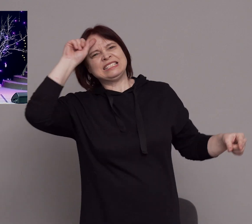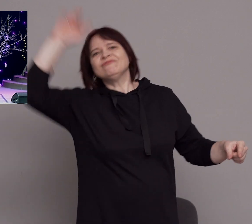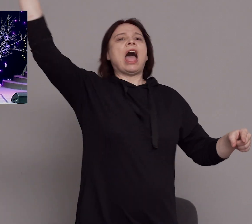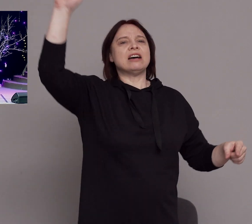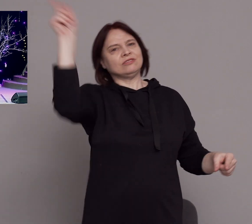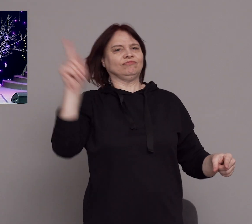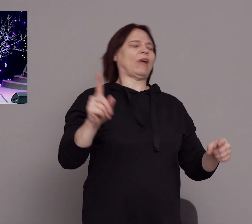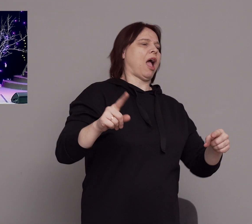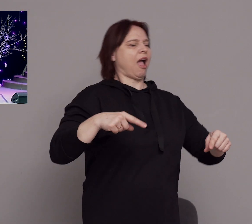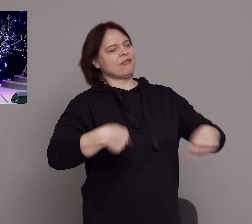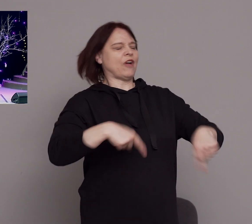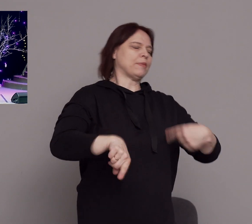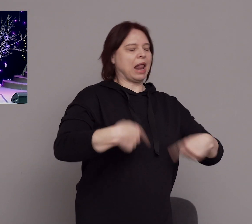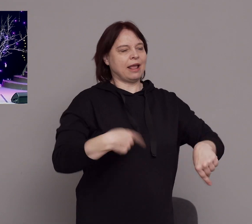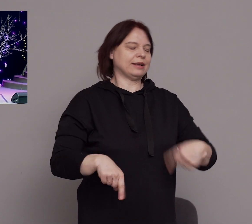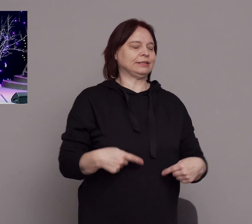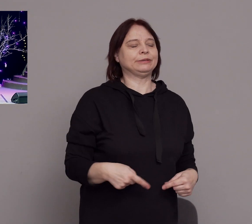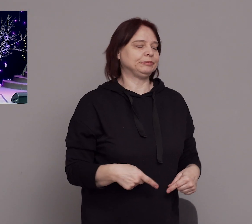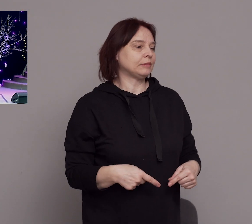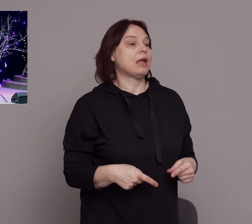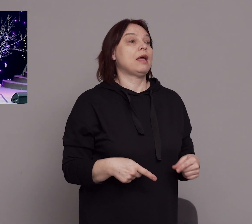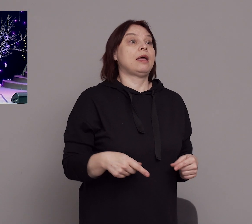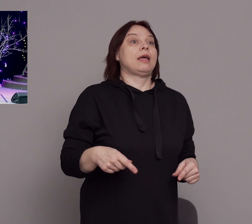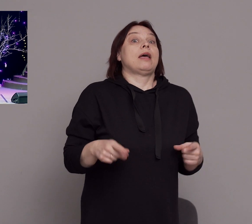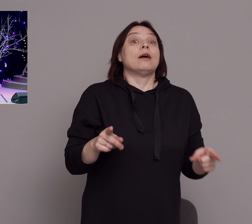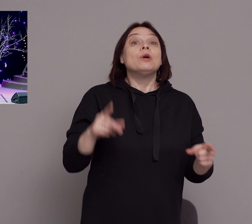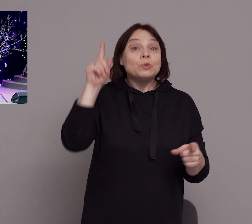где играют просто ребята, непрофессионалы.